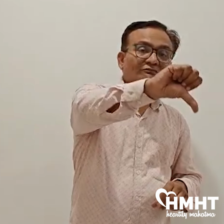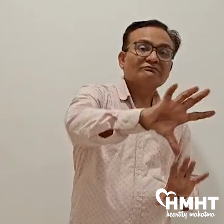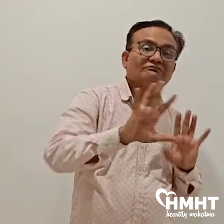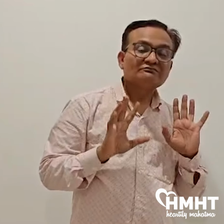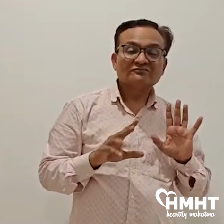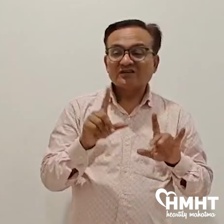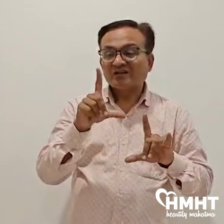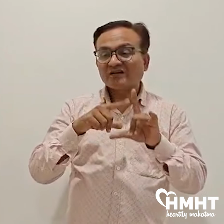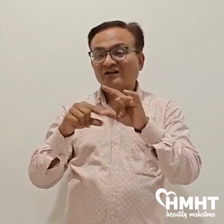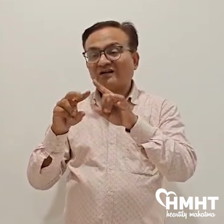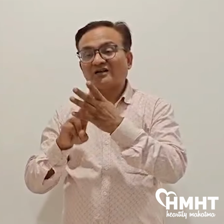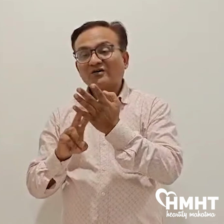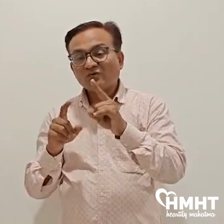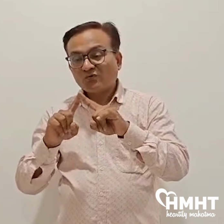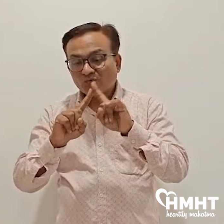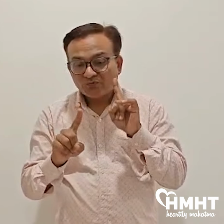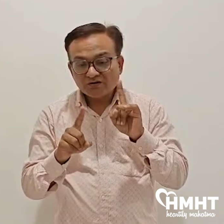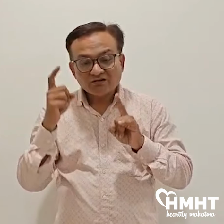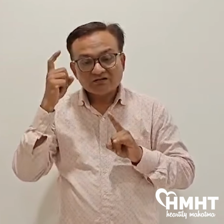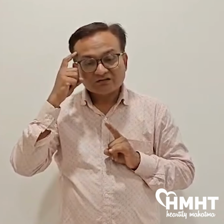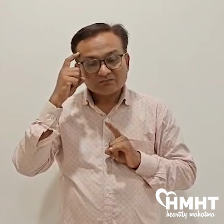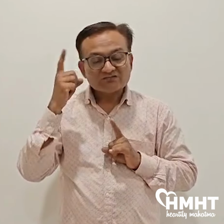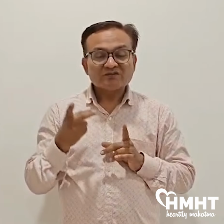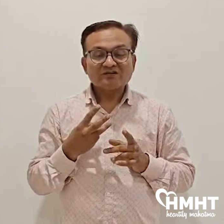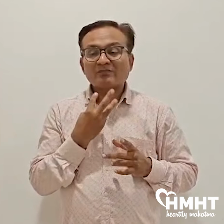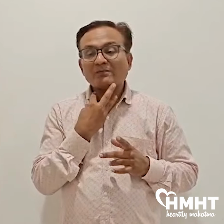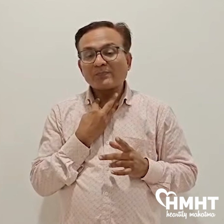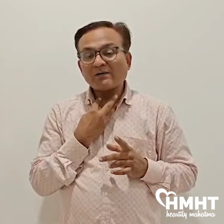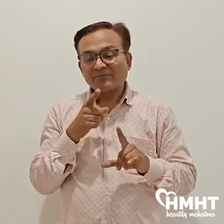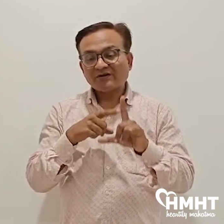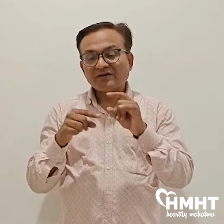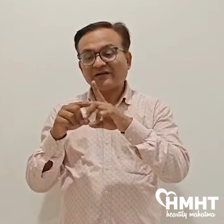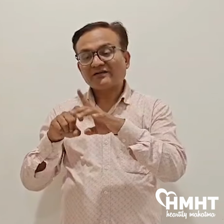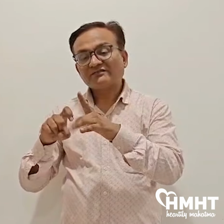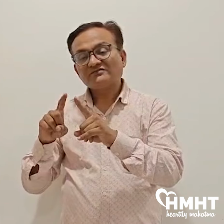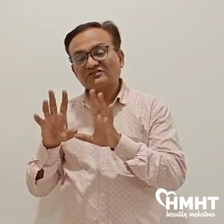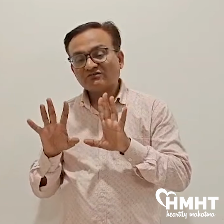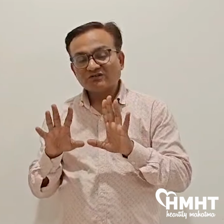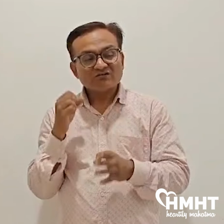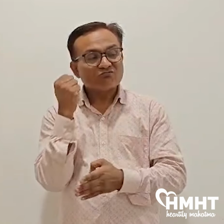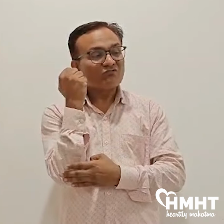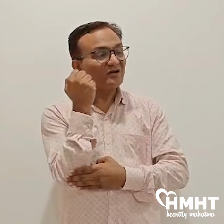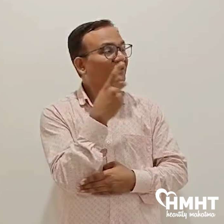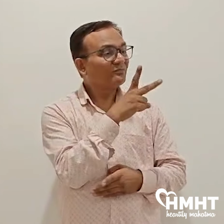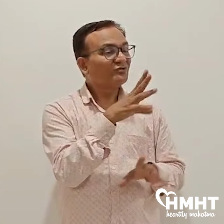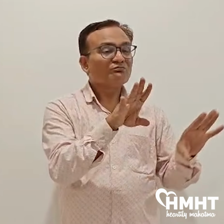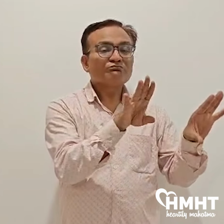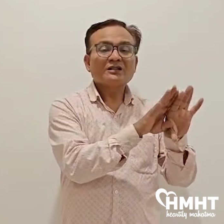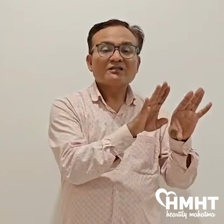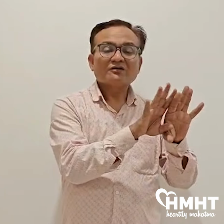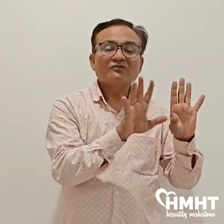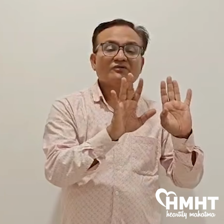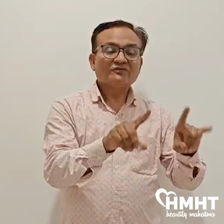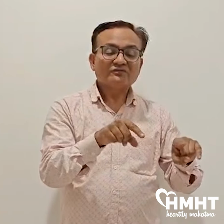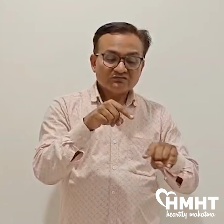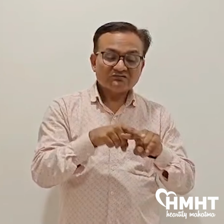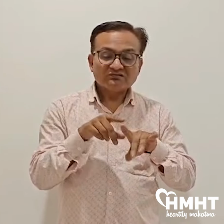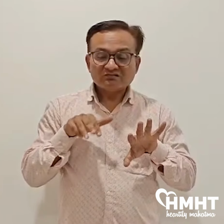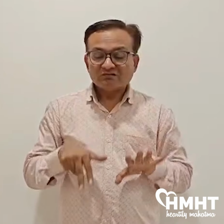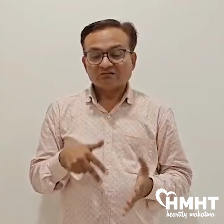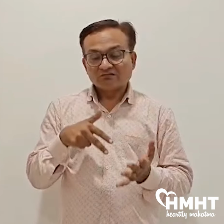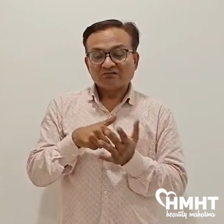એટલે સમજવાનું કે આ સંજોગ બગડ્યા કરે છે, માટે પાપની લિંક ચાલુ થઈ છે. માટે હવે ધંધા બંધ કરી દો, અથવા તો જે છે ત્યાં